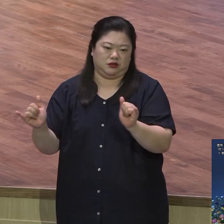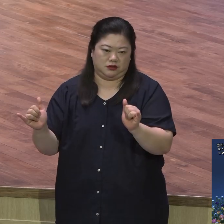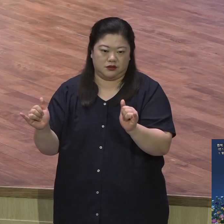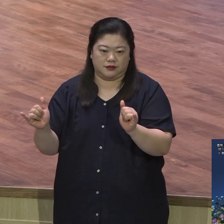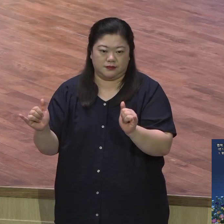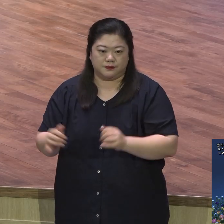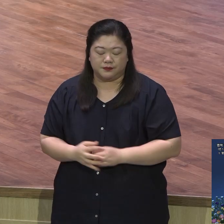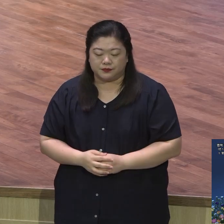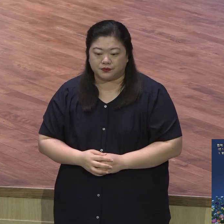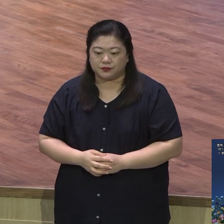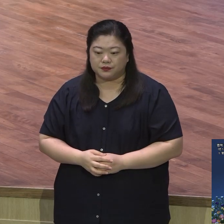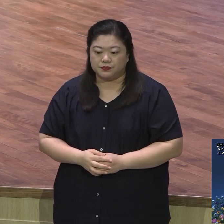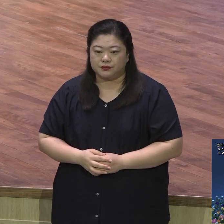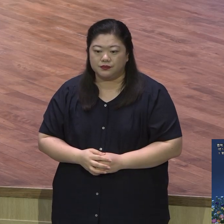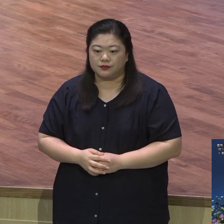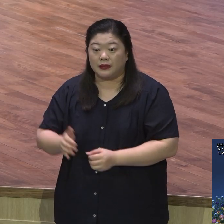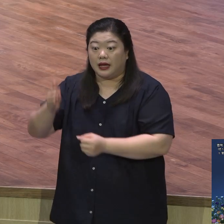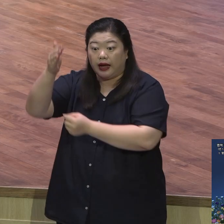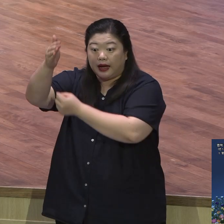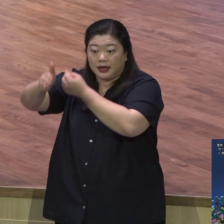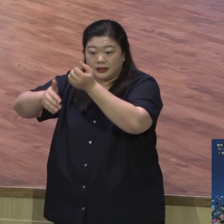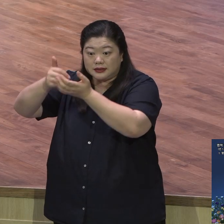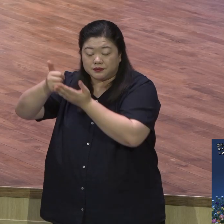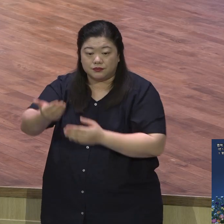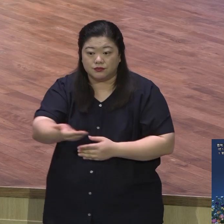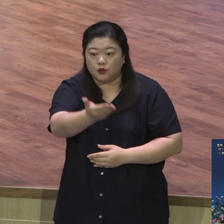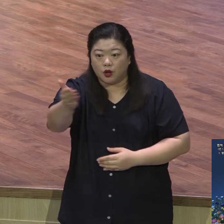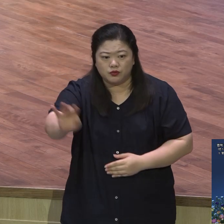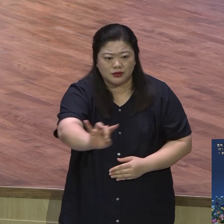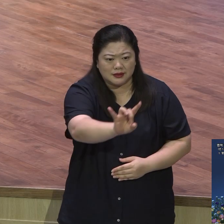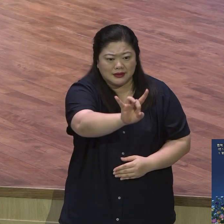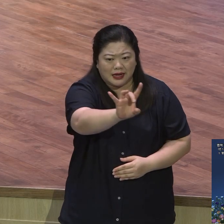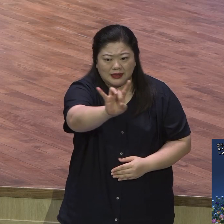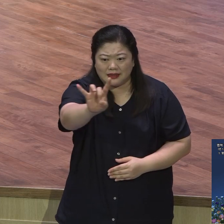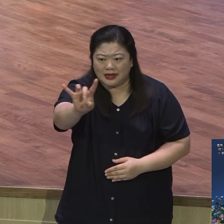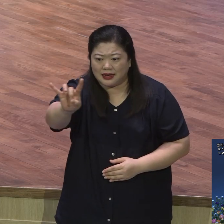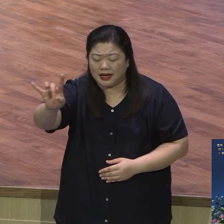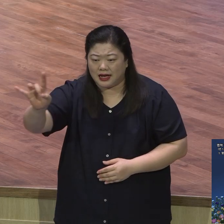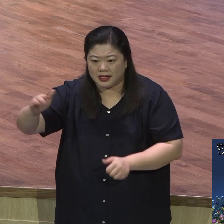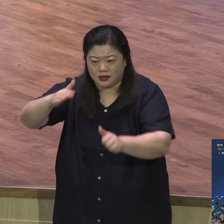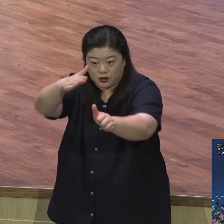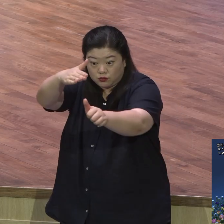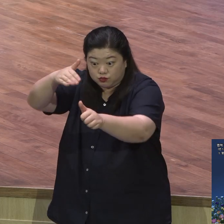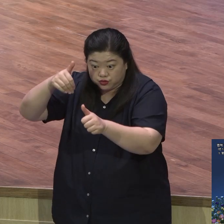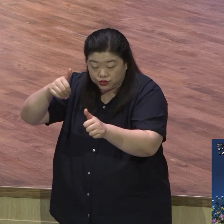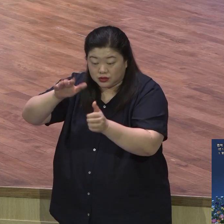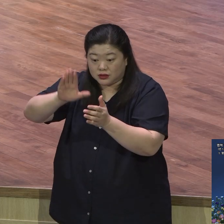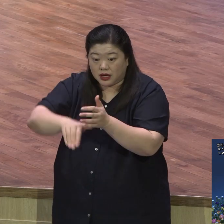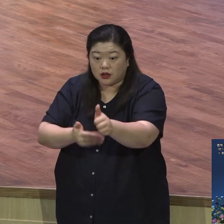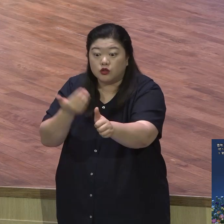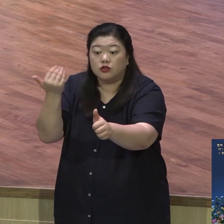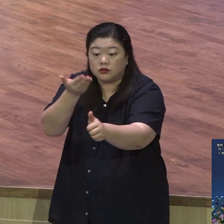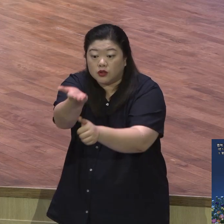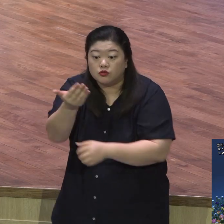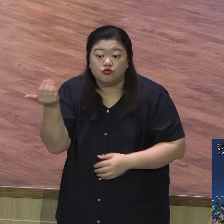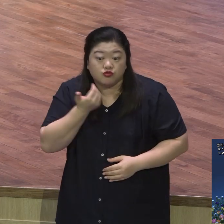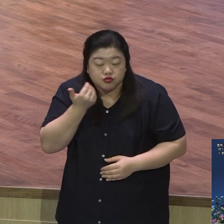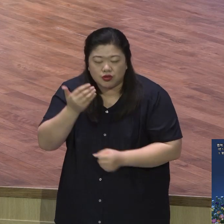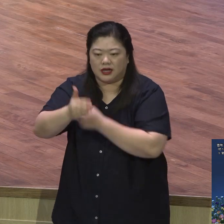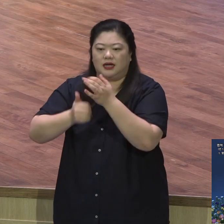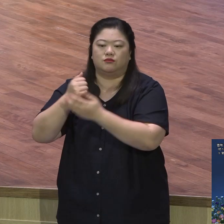하나님이 여러분을 부르실 때에 여러분이 구원받는 순간에 여러분 누구냐. 하나님의